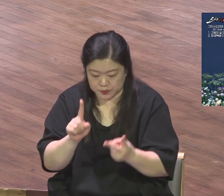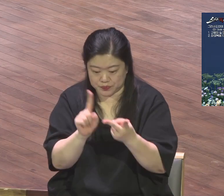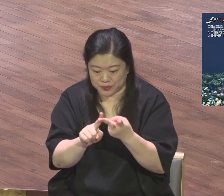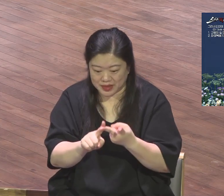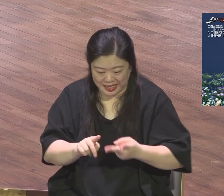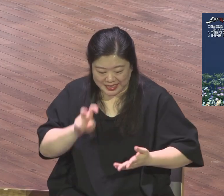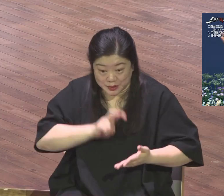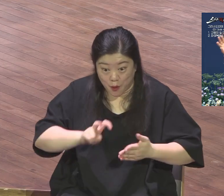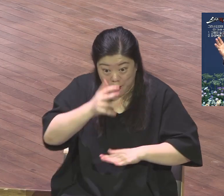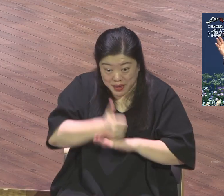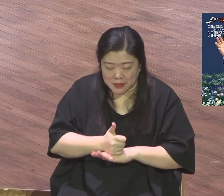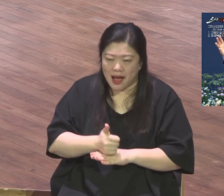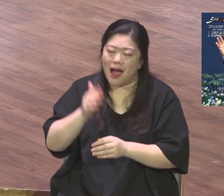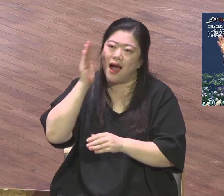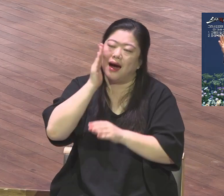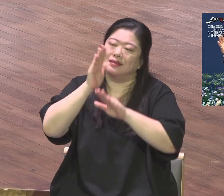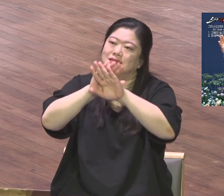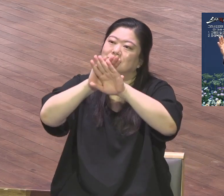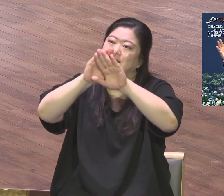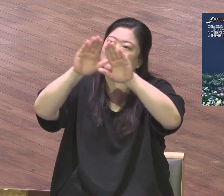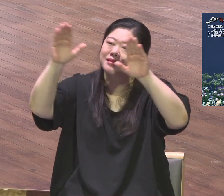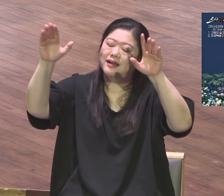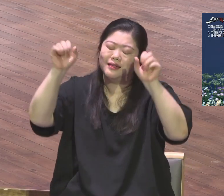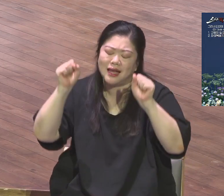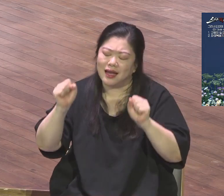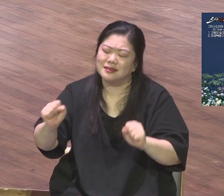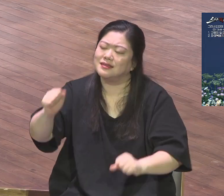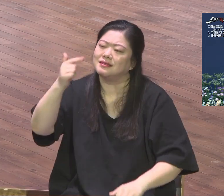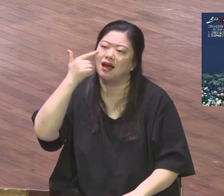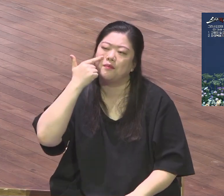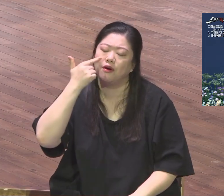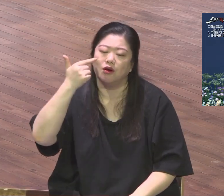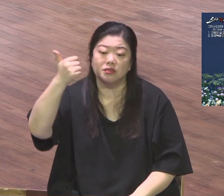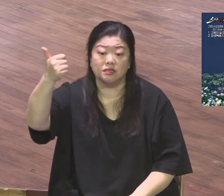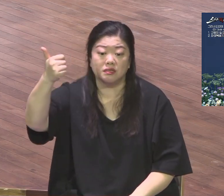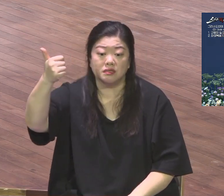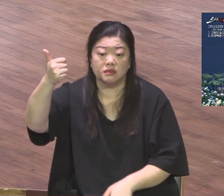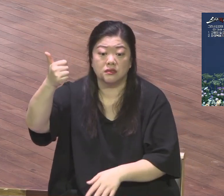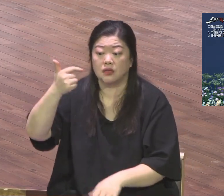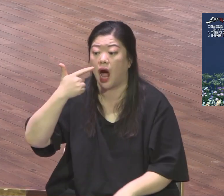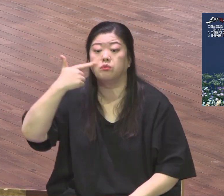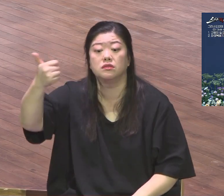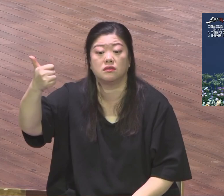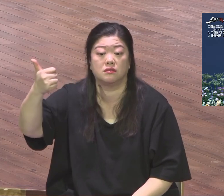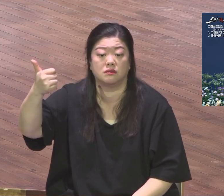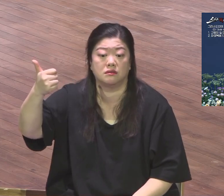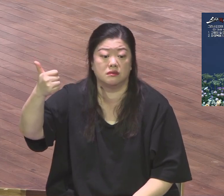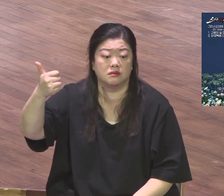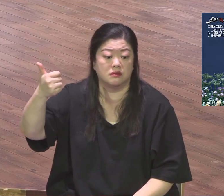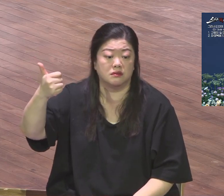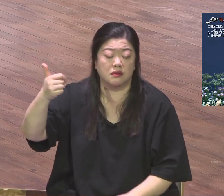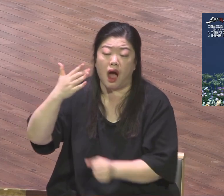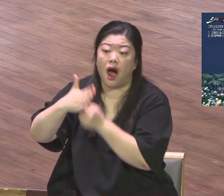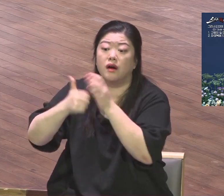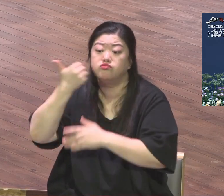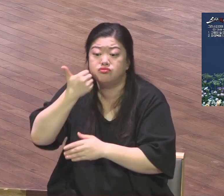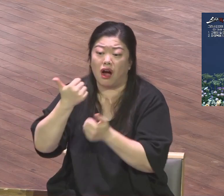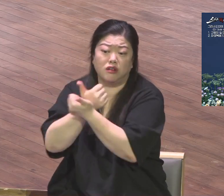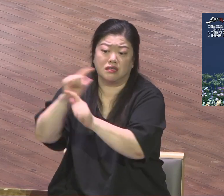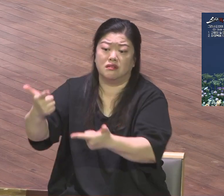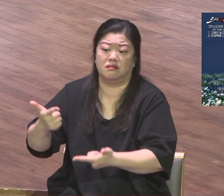우리 아버지여 하고 아버지를 부르잖아요. 파테르 헤몬톤 우라논, 하늘에 계신 우리